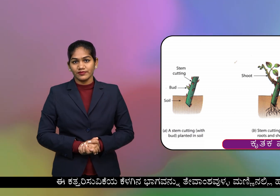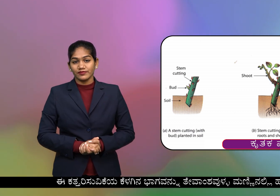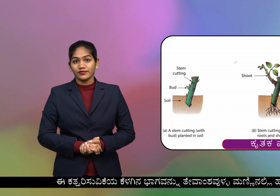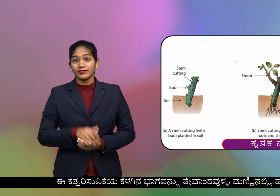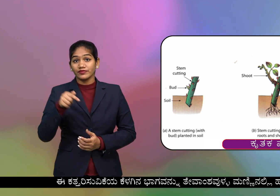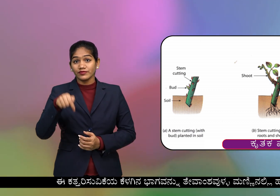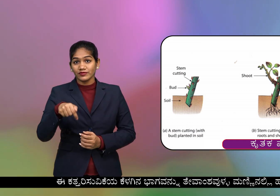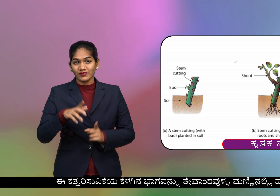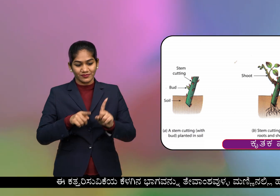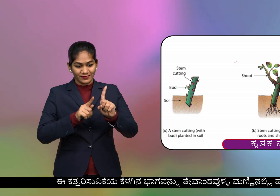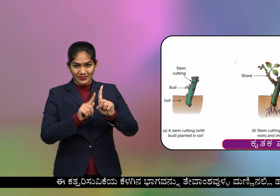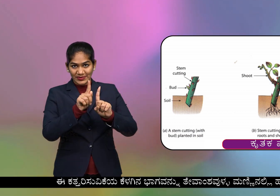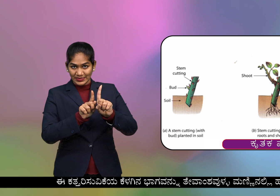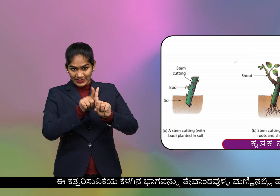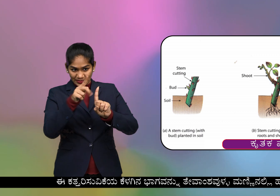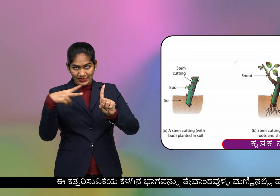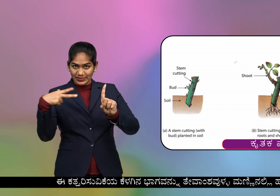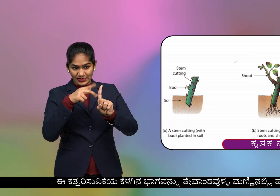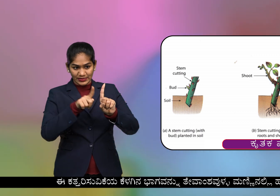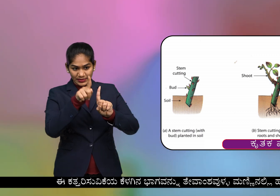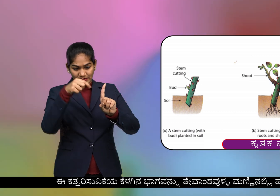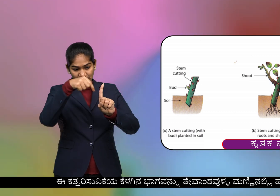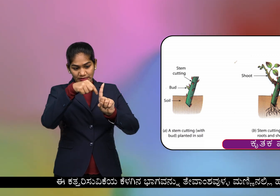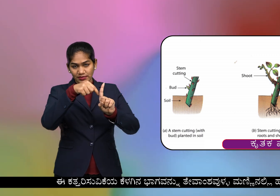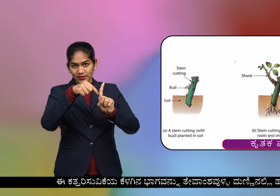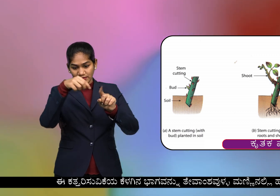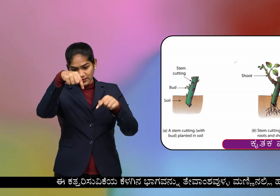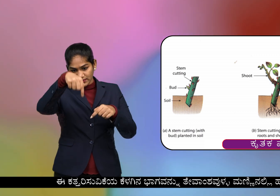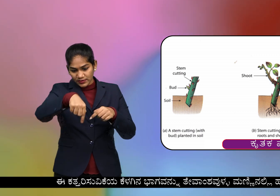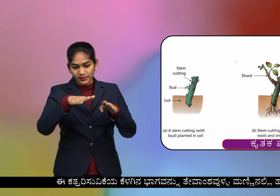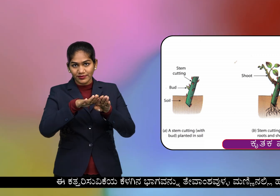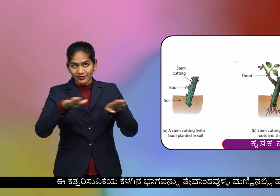ಈ ಕತ್ತರಿಸುವಿಕೆಯ ಕೆಳಗಿನ ಭಾಗವನ್ನ ತೇವಾಂಶವುಳ್ಳ ಮಣ್ಣಿನಲ್ಲಿ ಹೂಳಲಾಗುತ್ತೆ